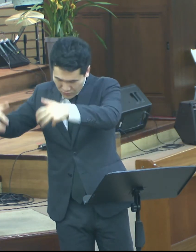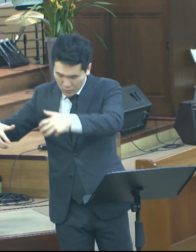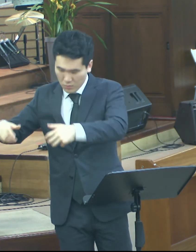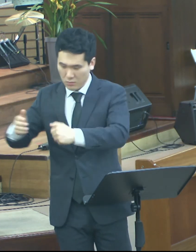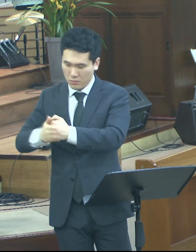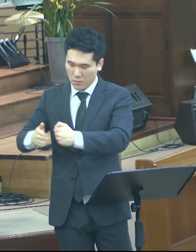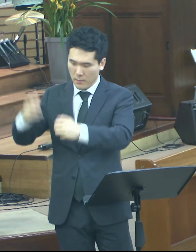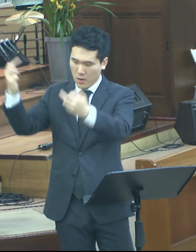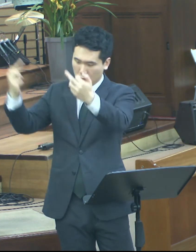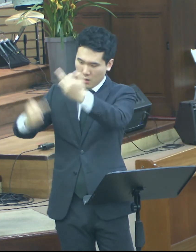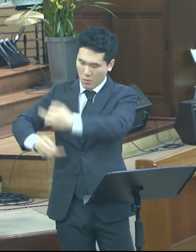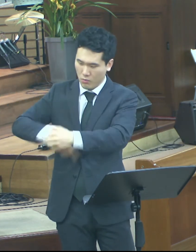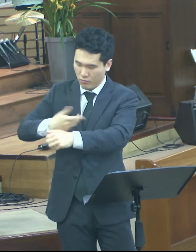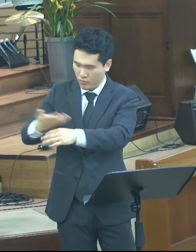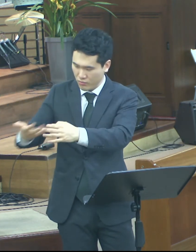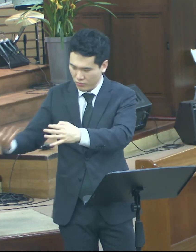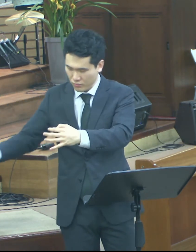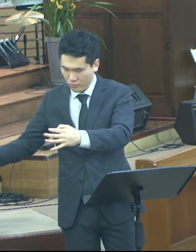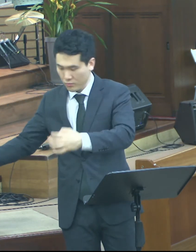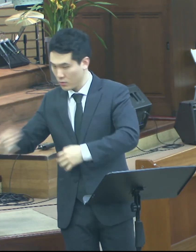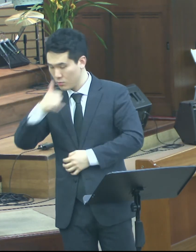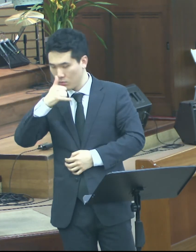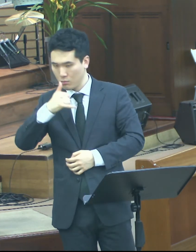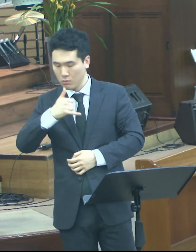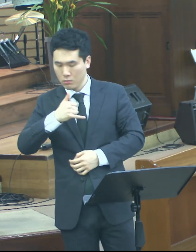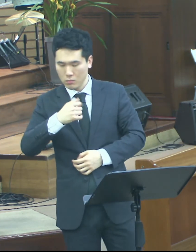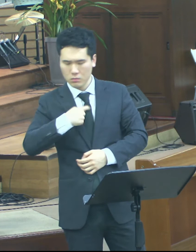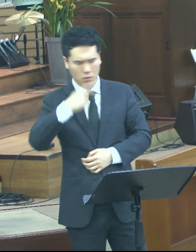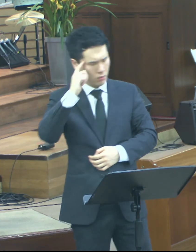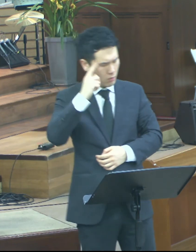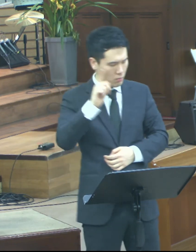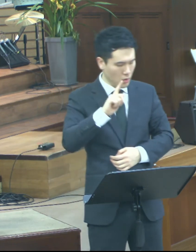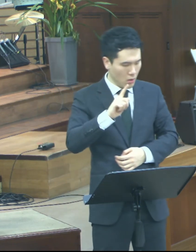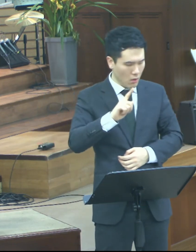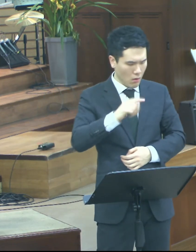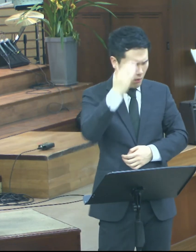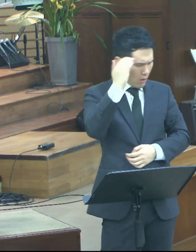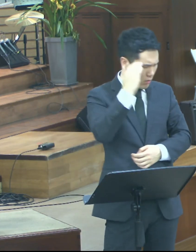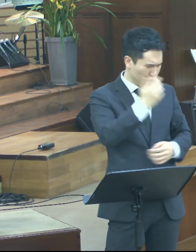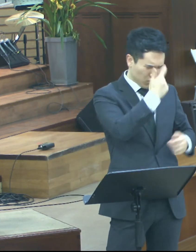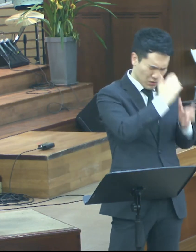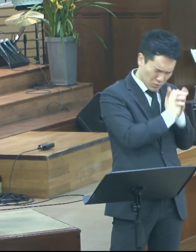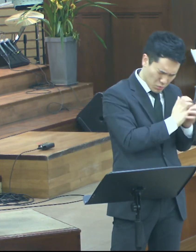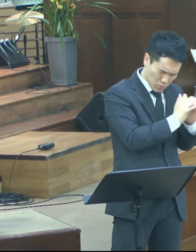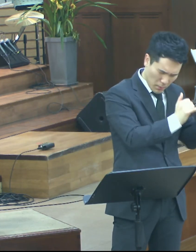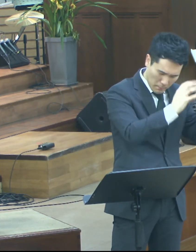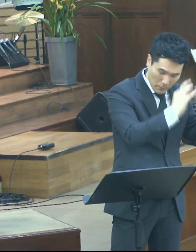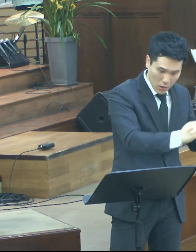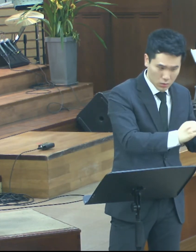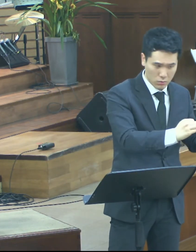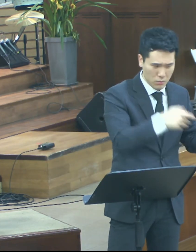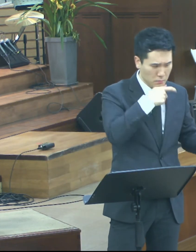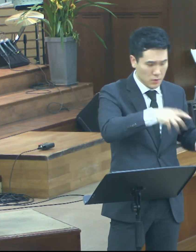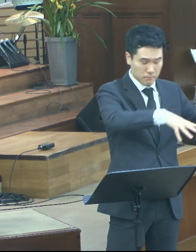한국은 교회가 그렇게 많고 그렇게 기도하는데 비가 없어가지고 저렇게 물이 없어서 고생하는데 캐나다는 뭐 내가 보기엔 문제